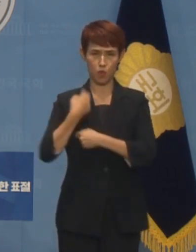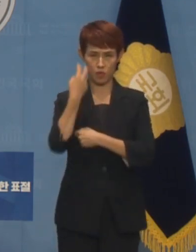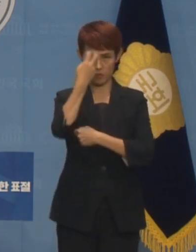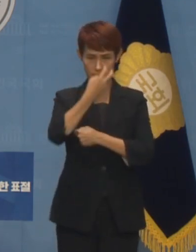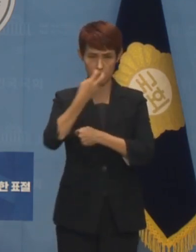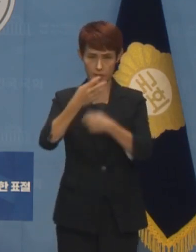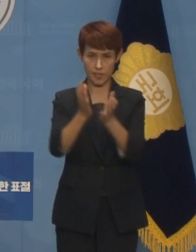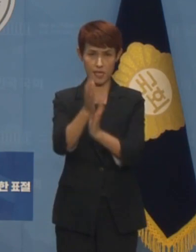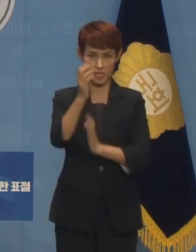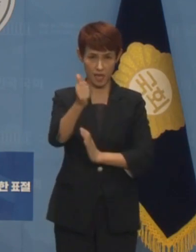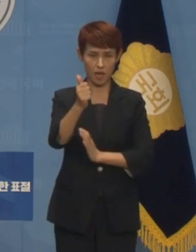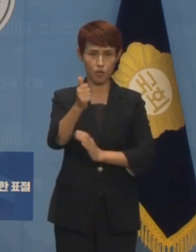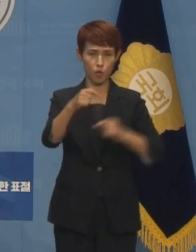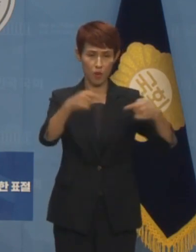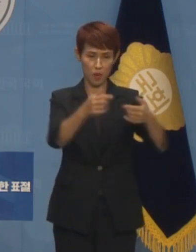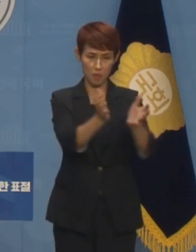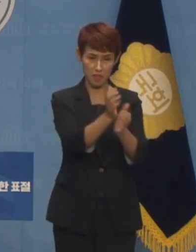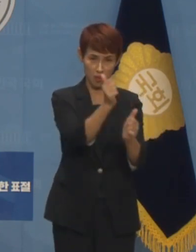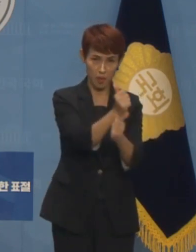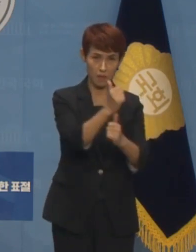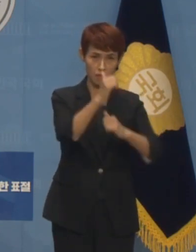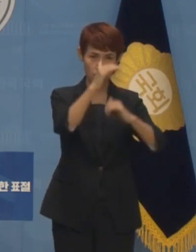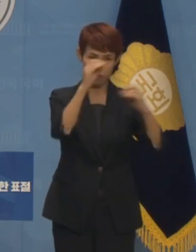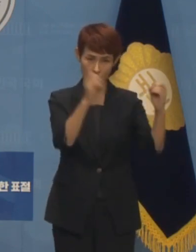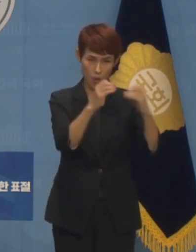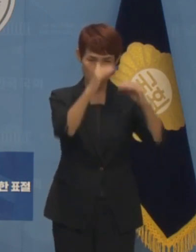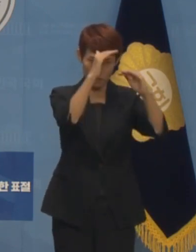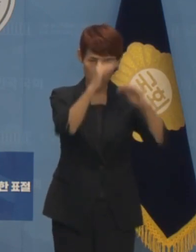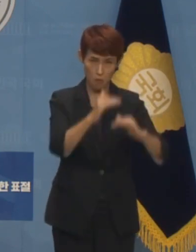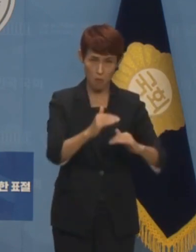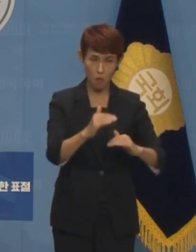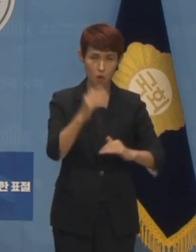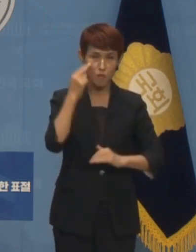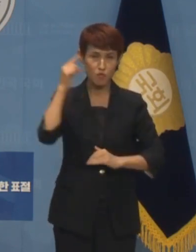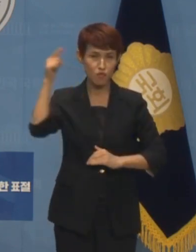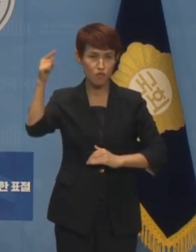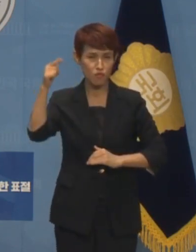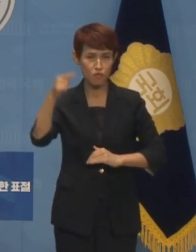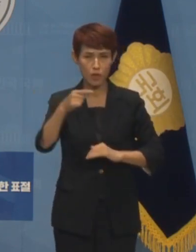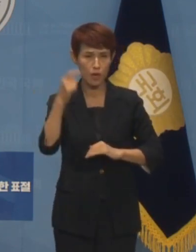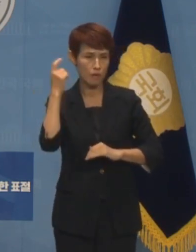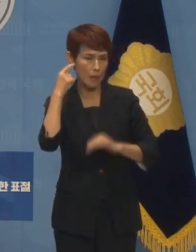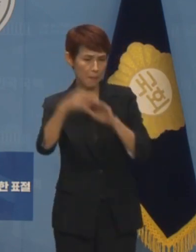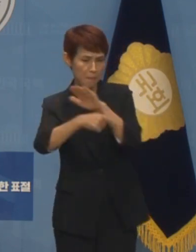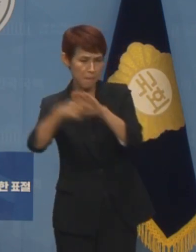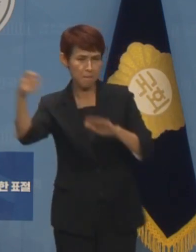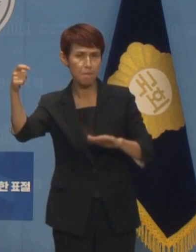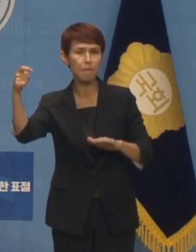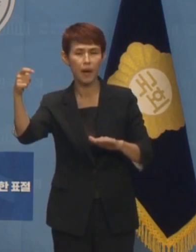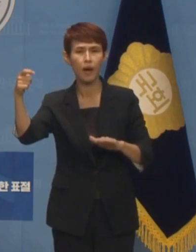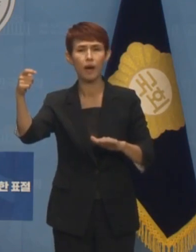외교비서관의 대화 내용이 그대로 미국에 감청되었다 했는데